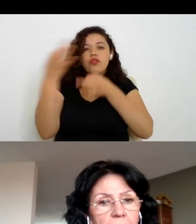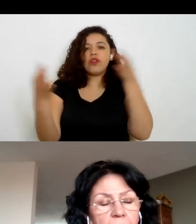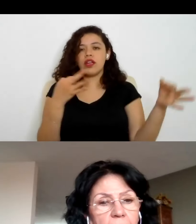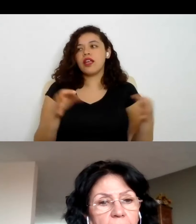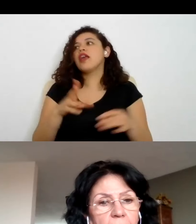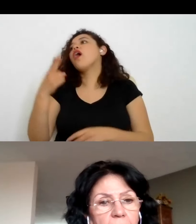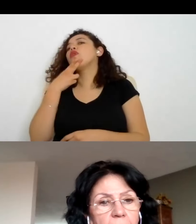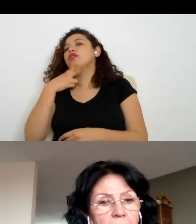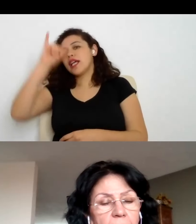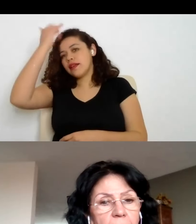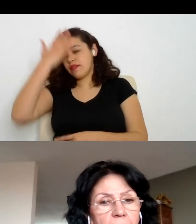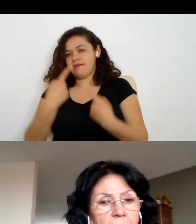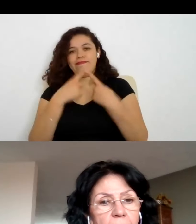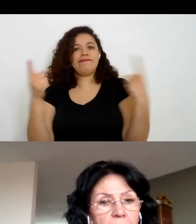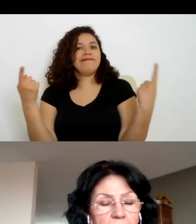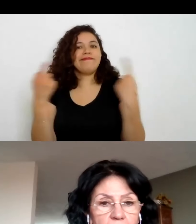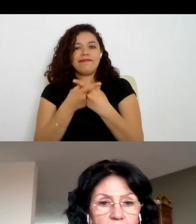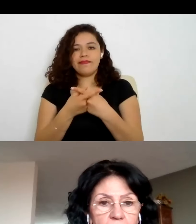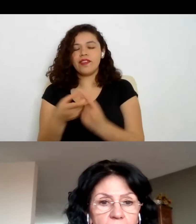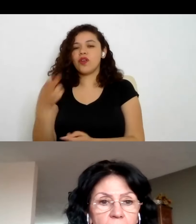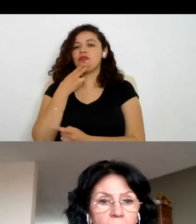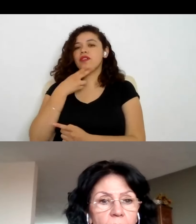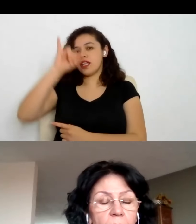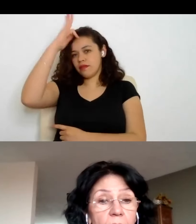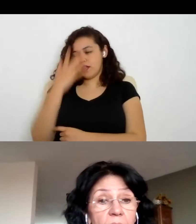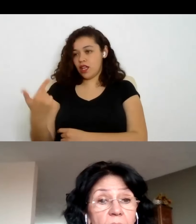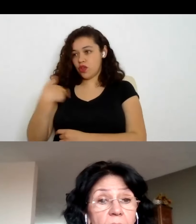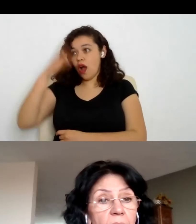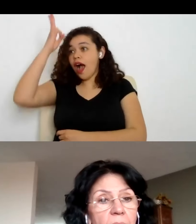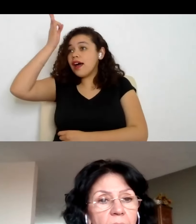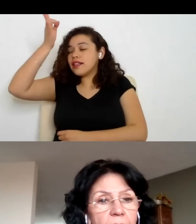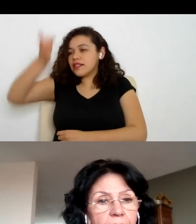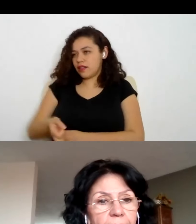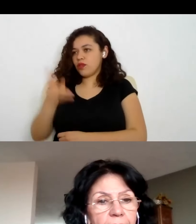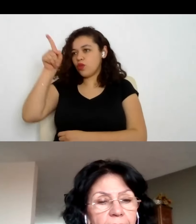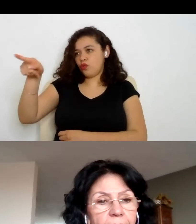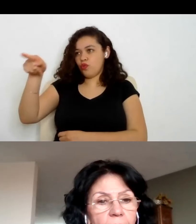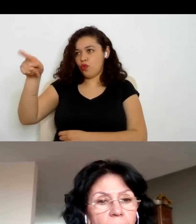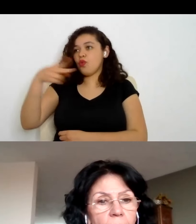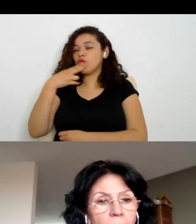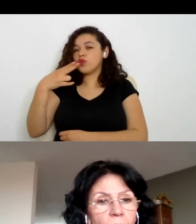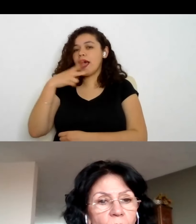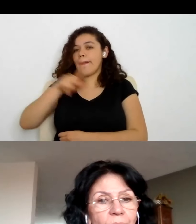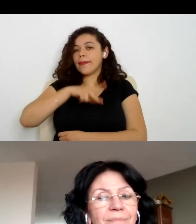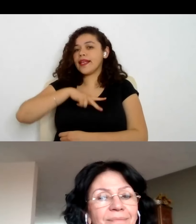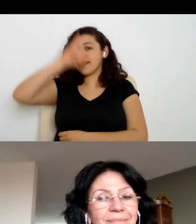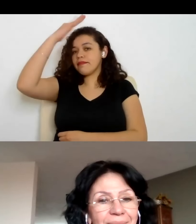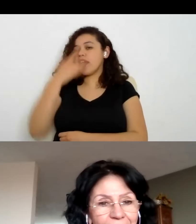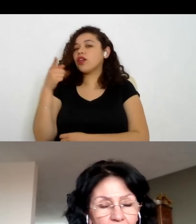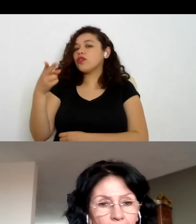imagen es todo lo contrario, porque el uso de imagen es que yo te autorizo a que utilices mi imagen